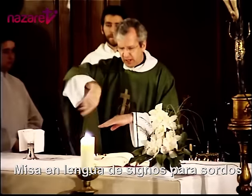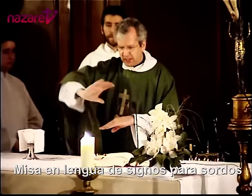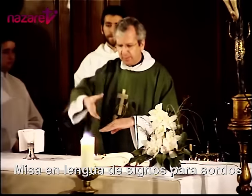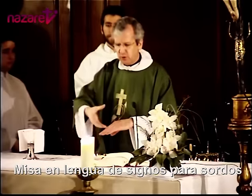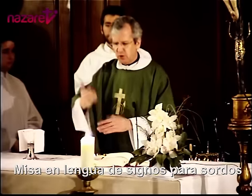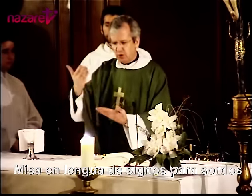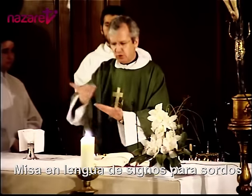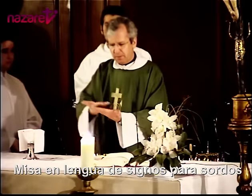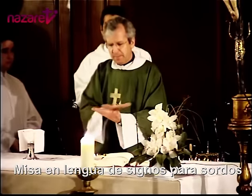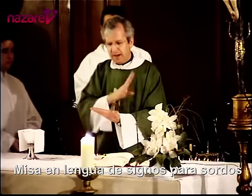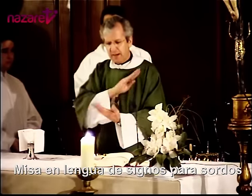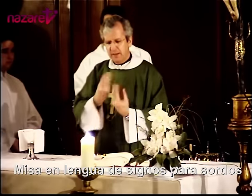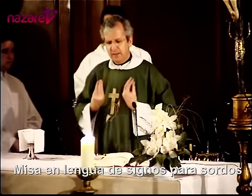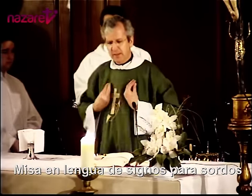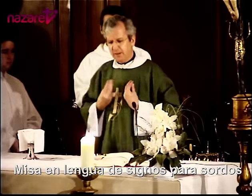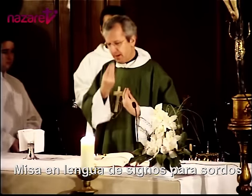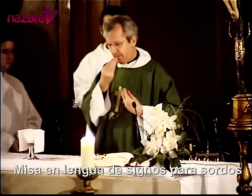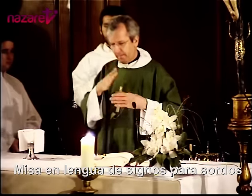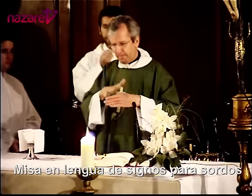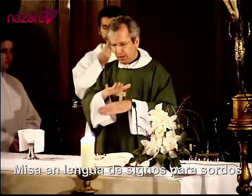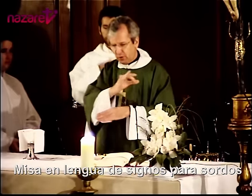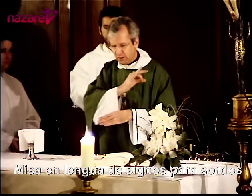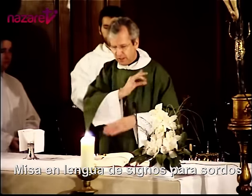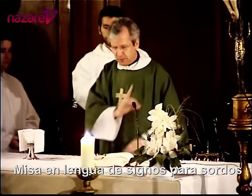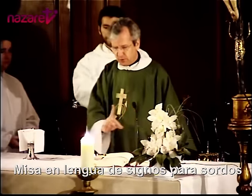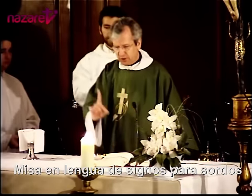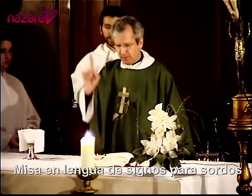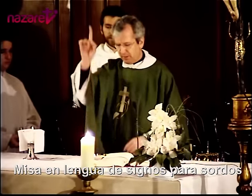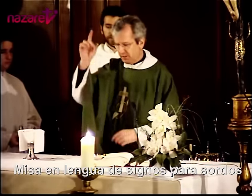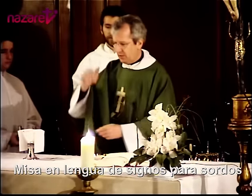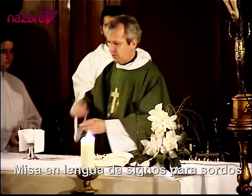será para nosotros pan de vida. Bendito seas por siempre,